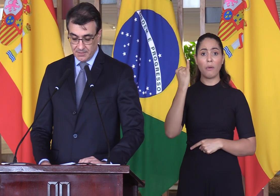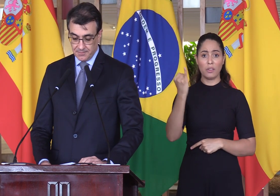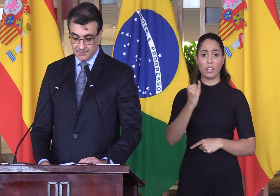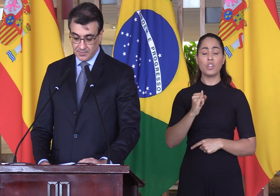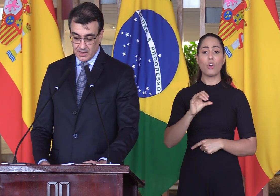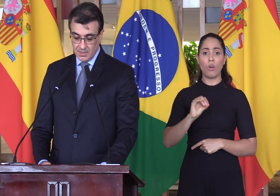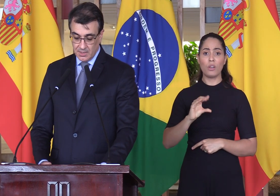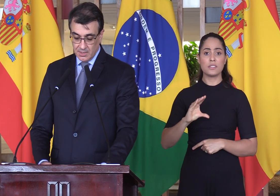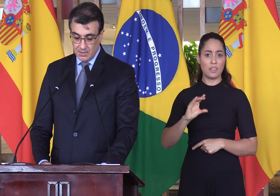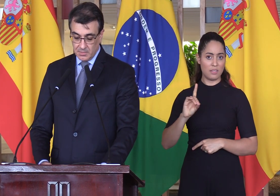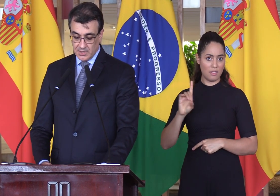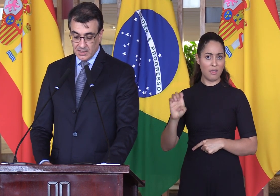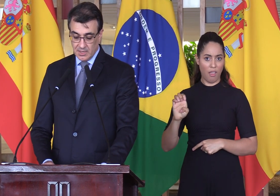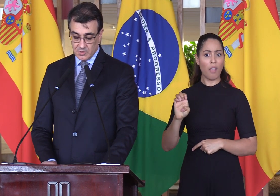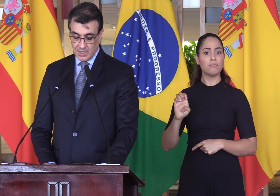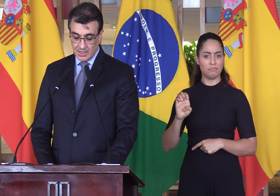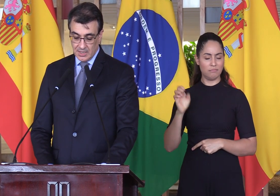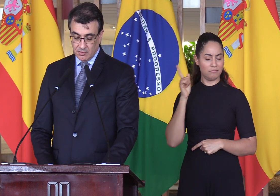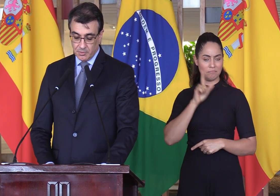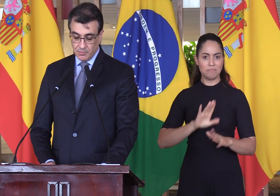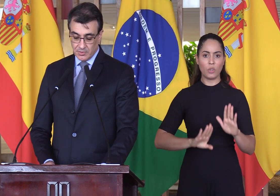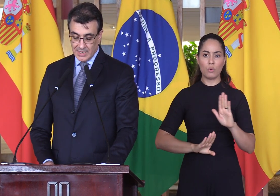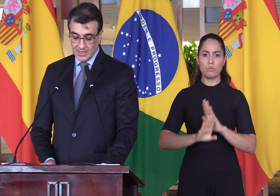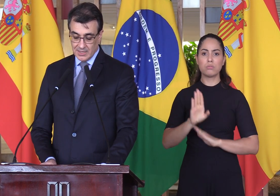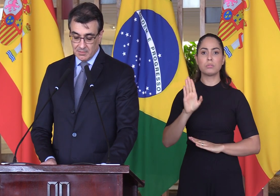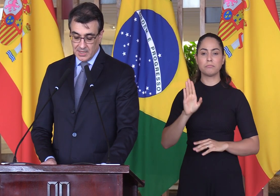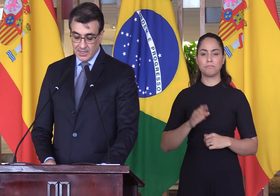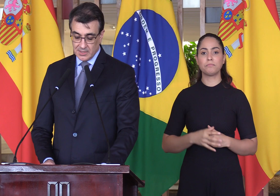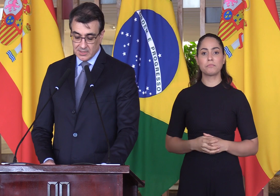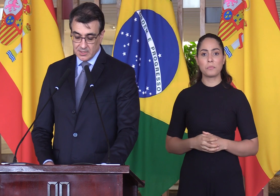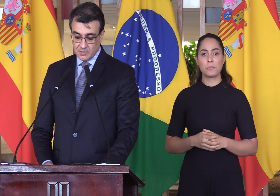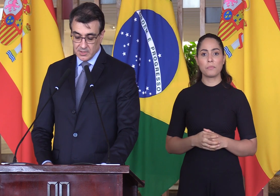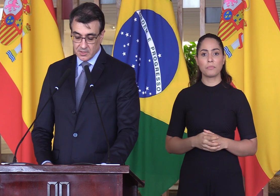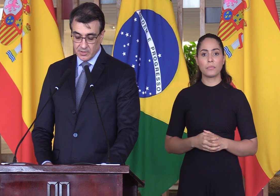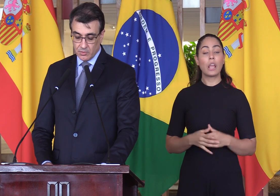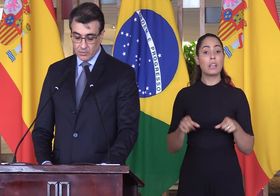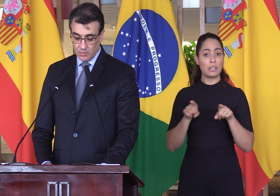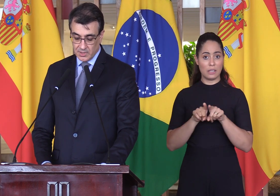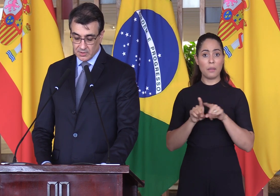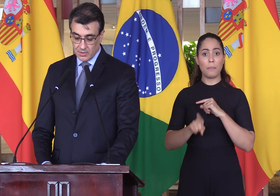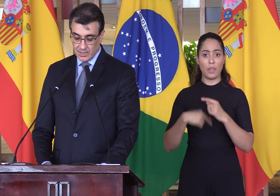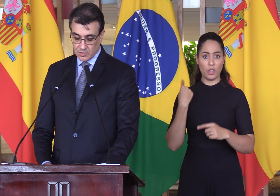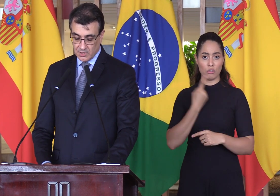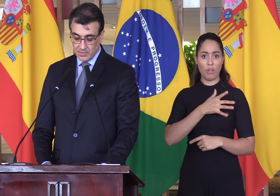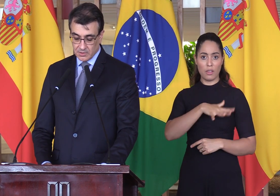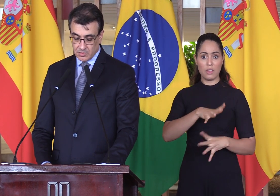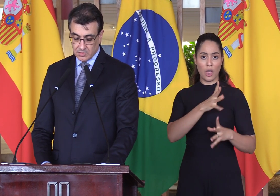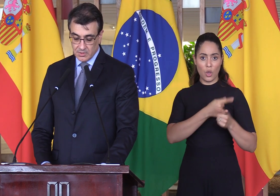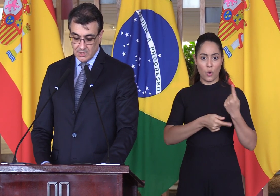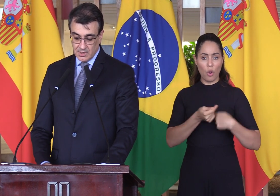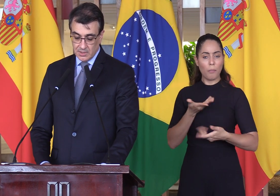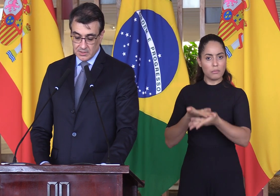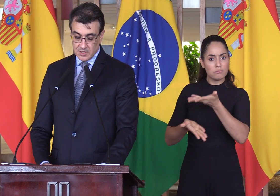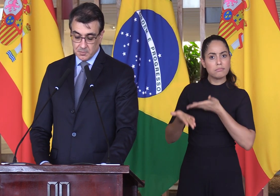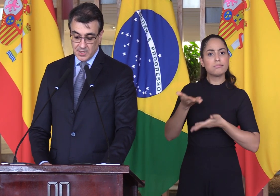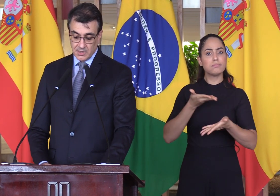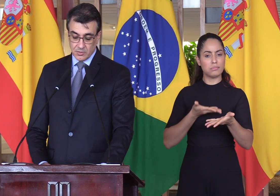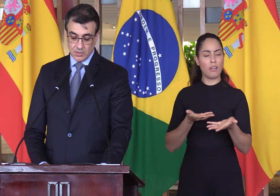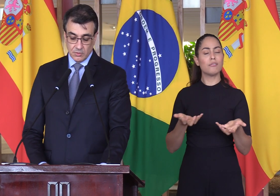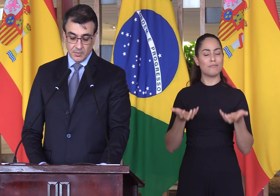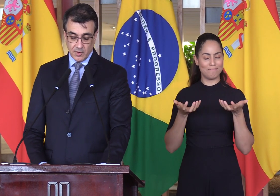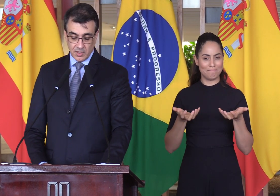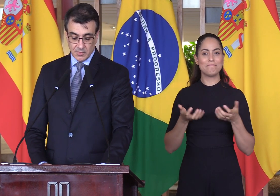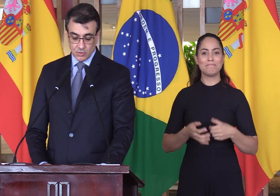OCDE. Pretendemos, é claro, aprofundar ainda mais a dimensão econômica do relacionamento. A